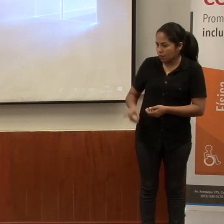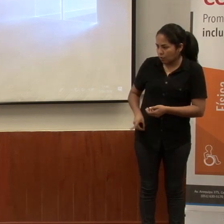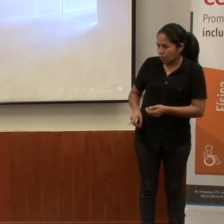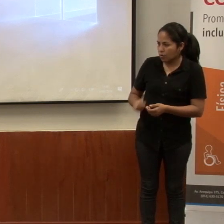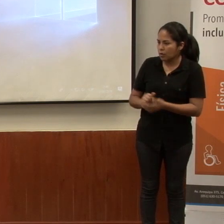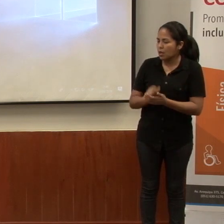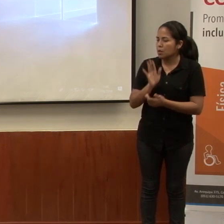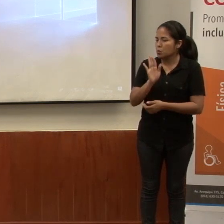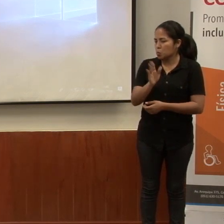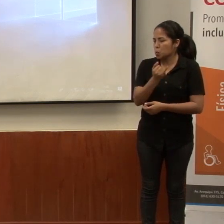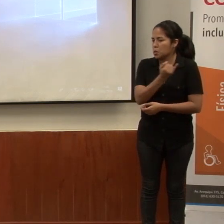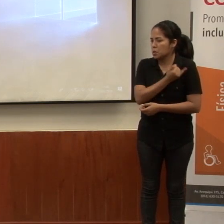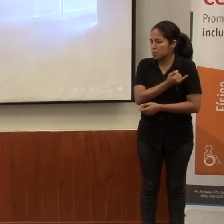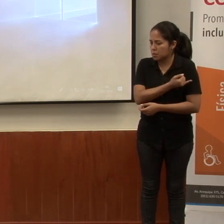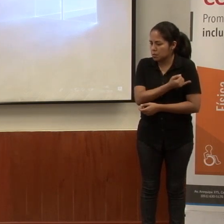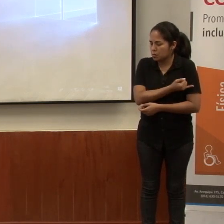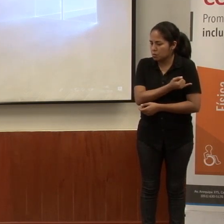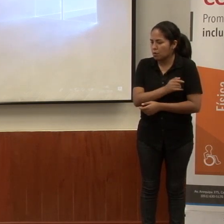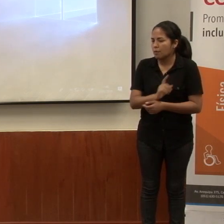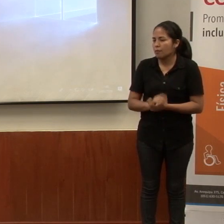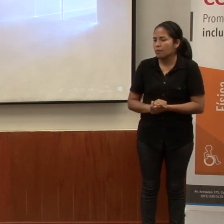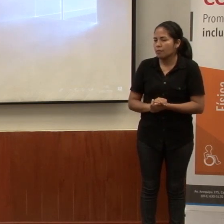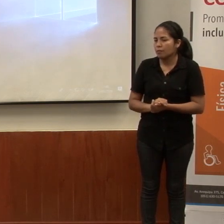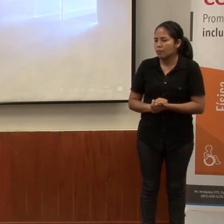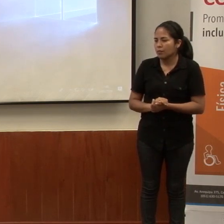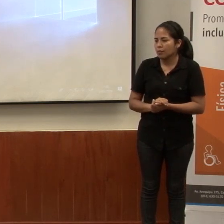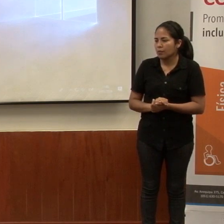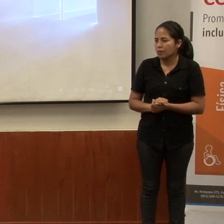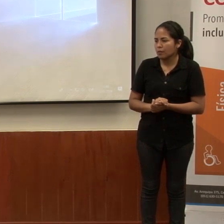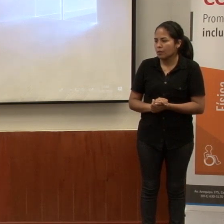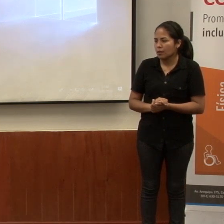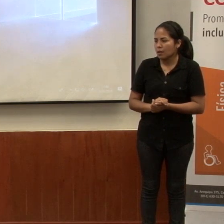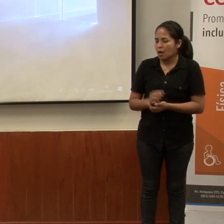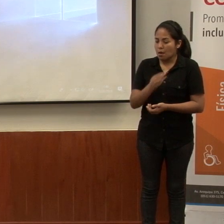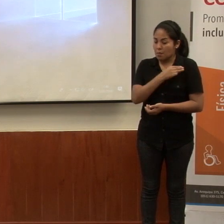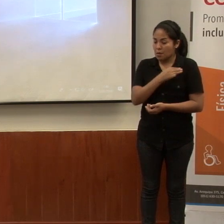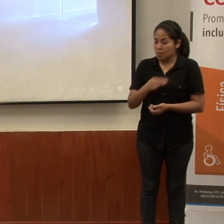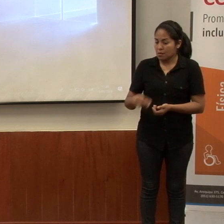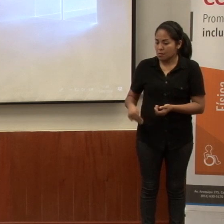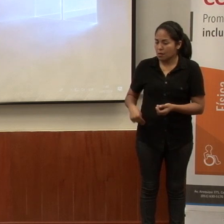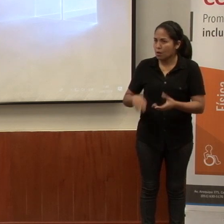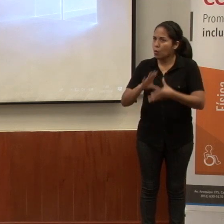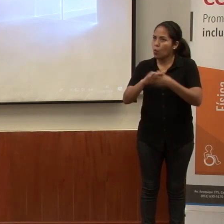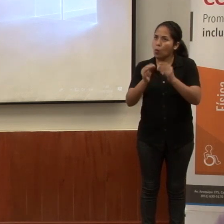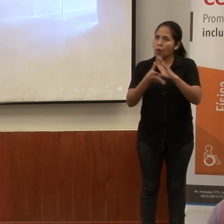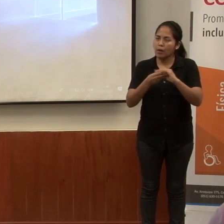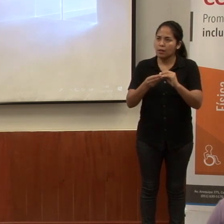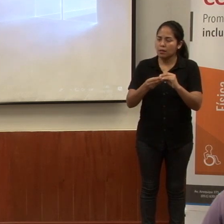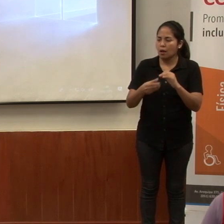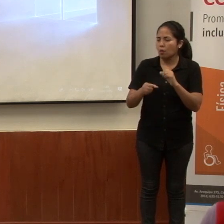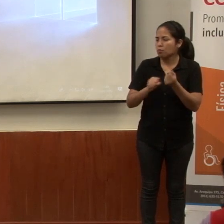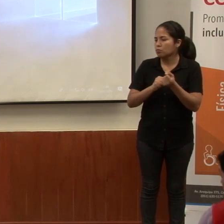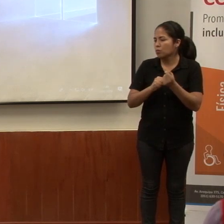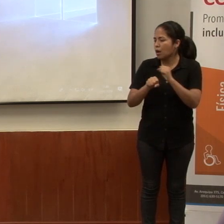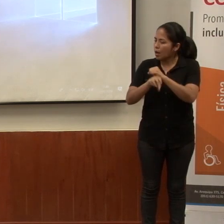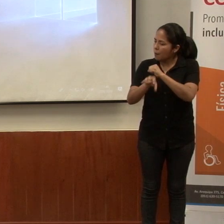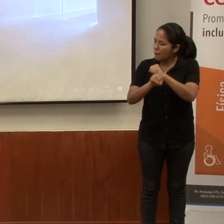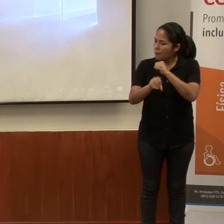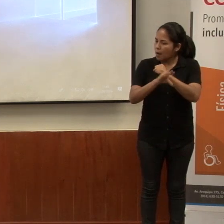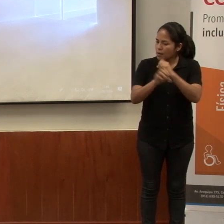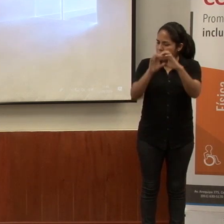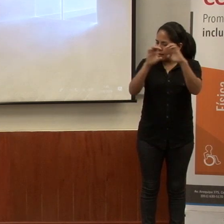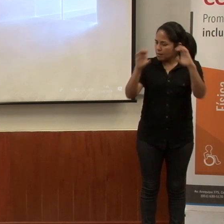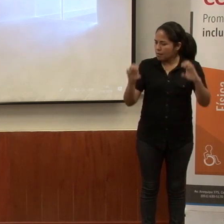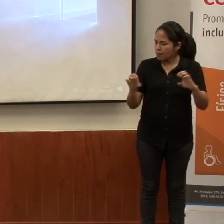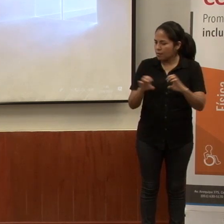de una institución como gran logro decía que había venido el Ministerio de Salud a hacer una campaña de certificación y